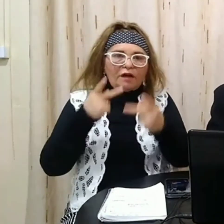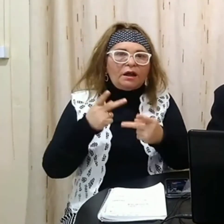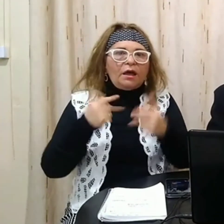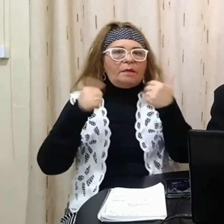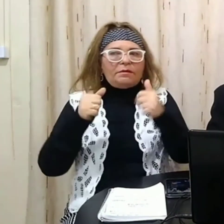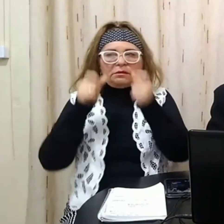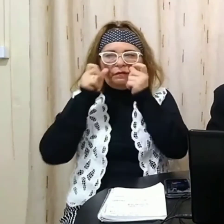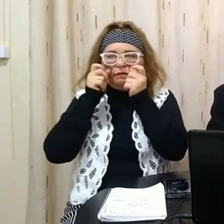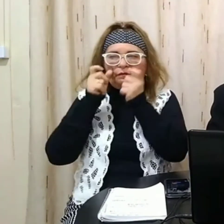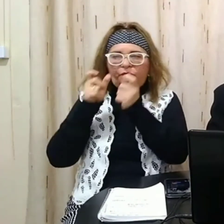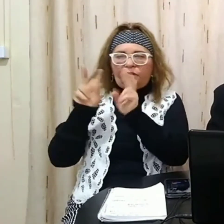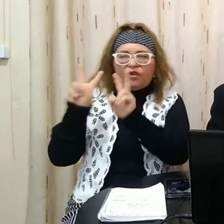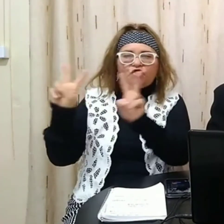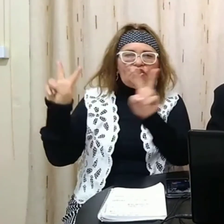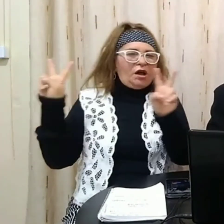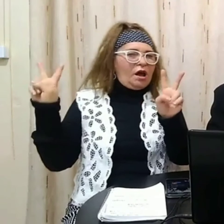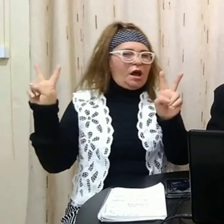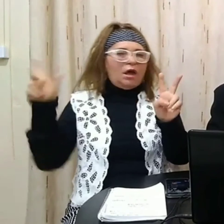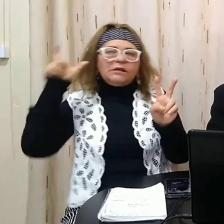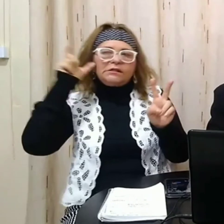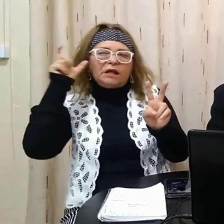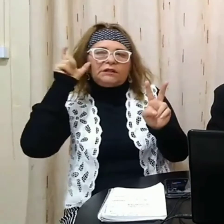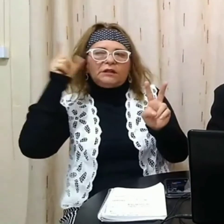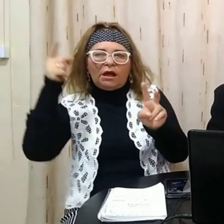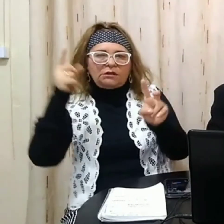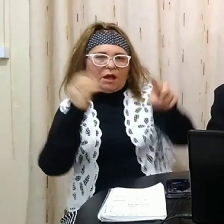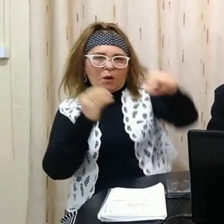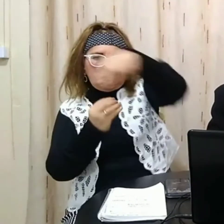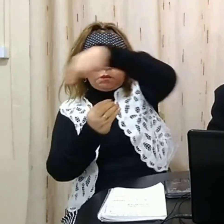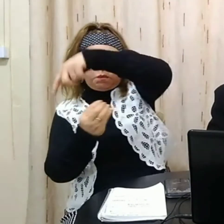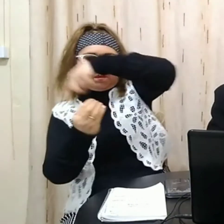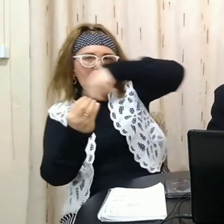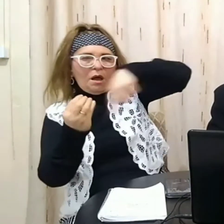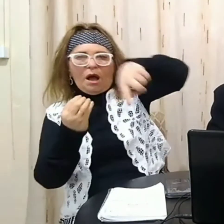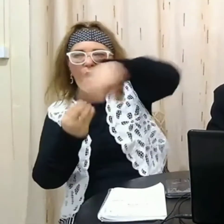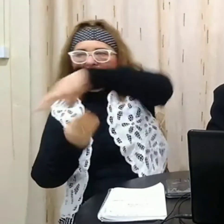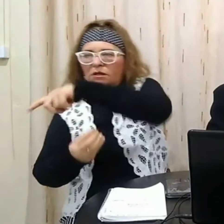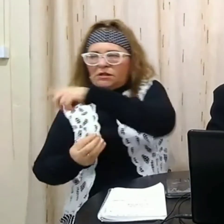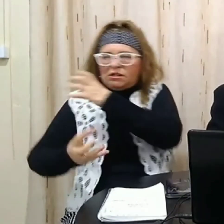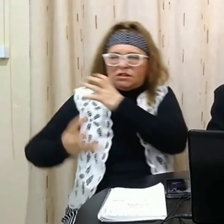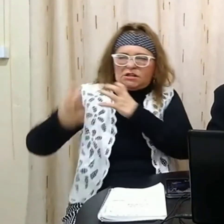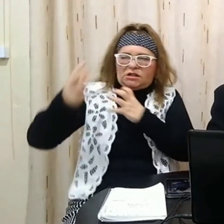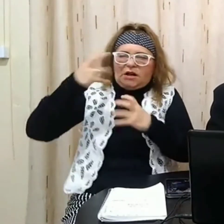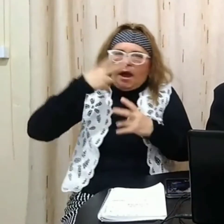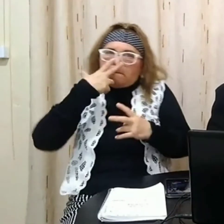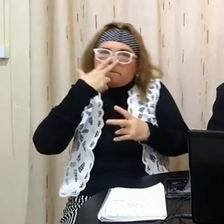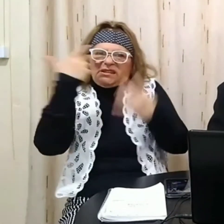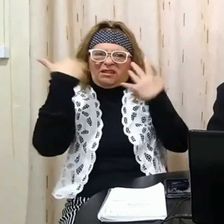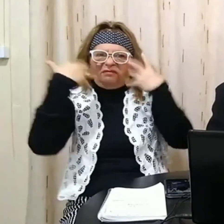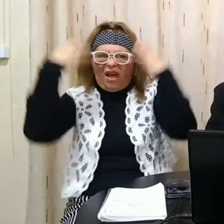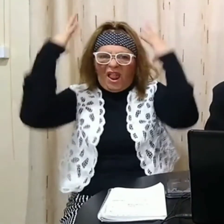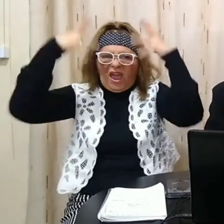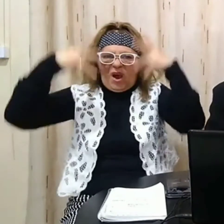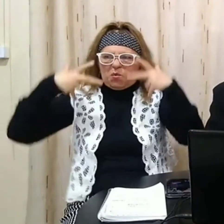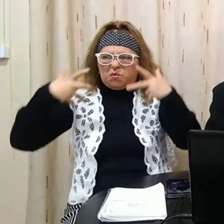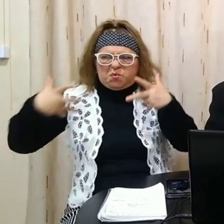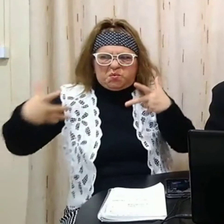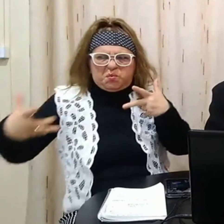vigiai. O diabo, vosso adversário, anda em derredor, rugindo como leão, procurando